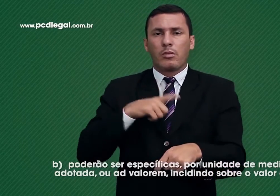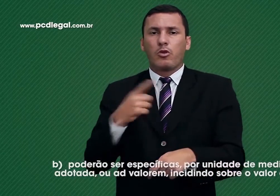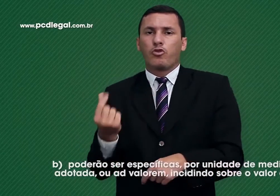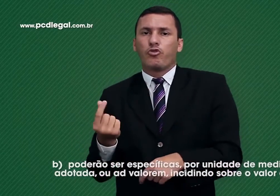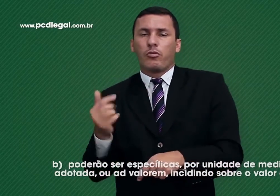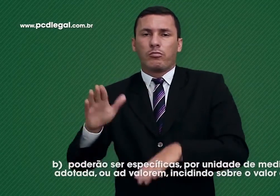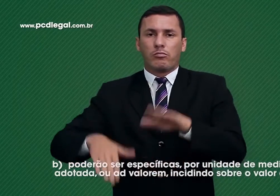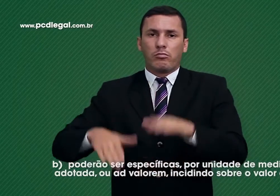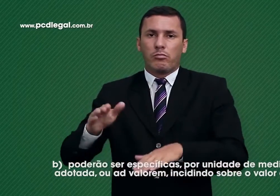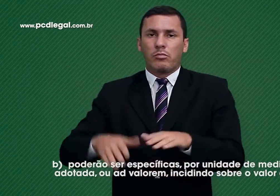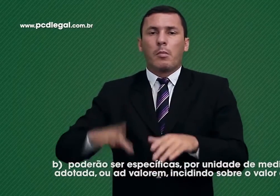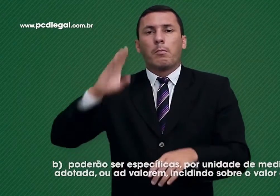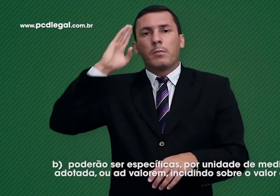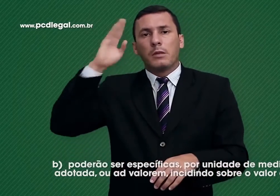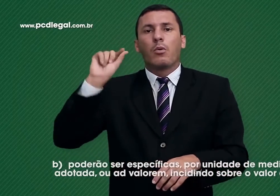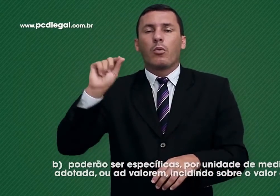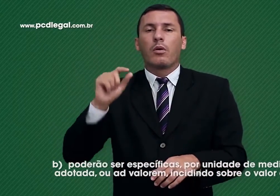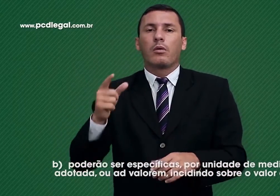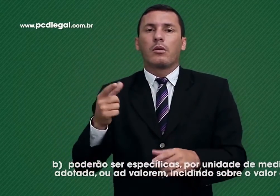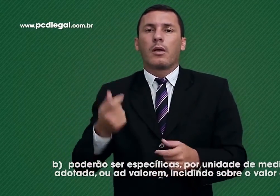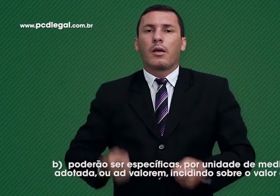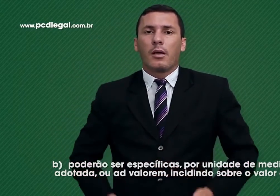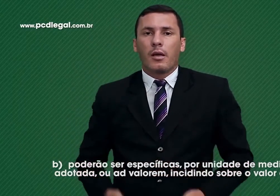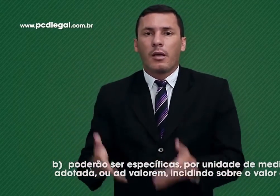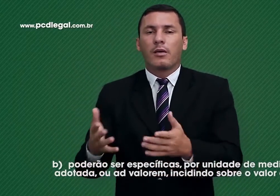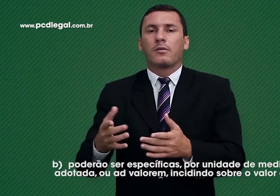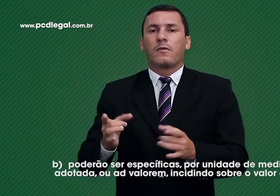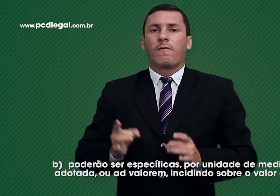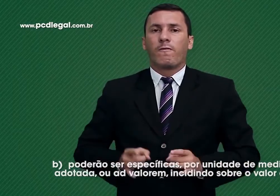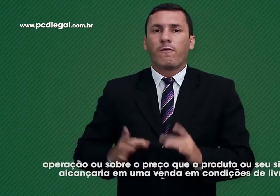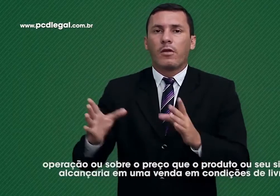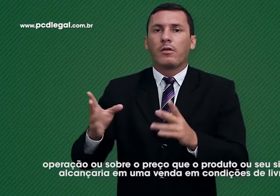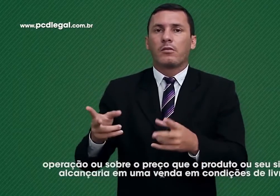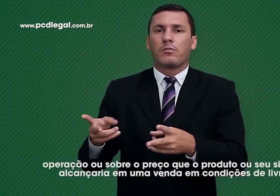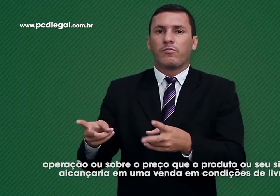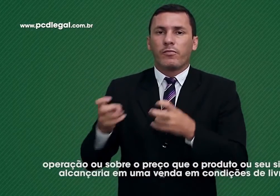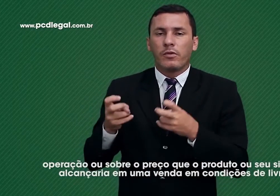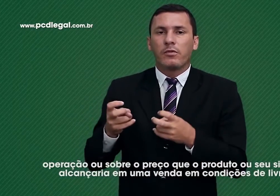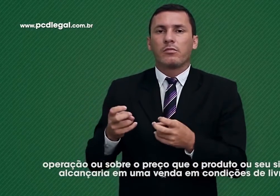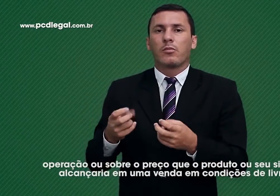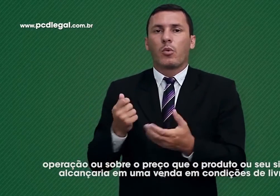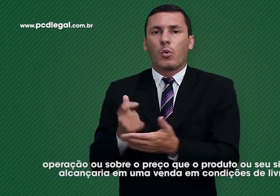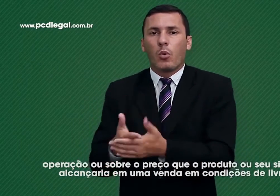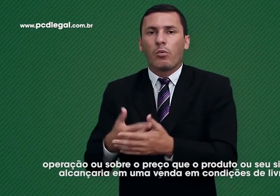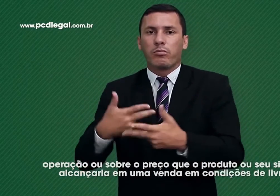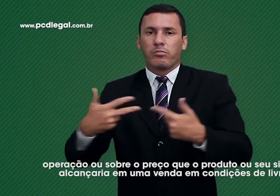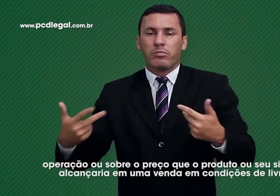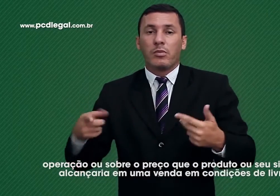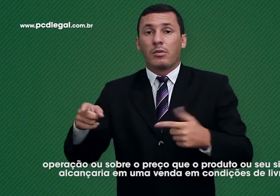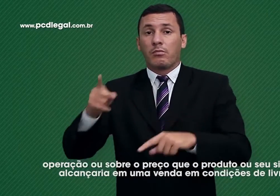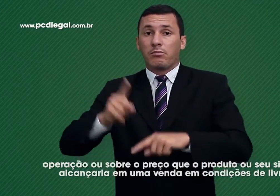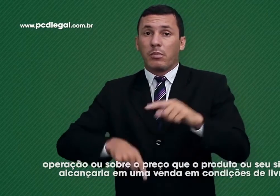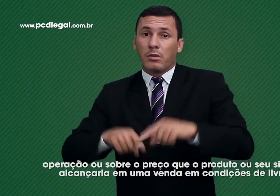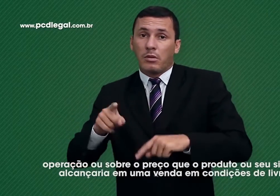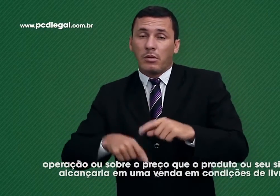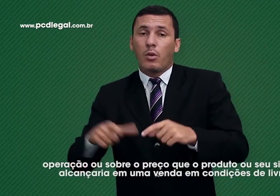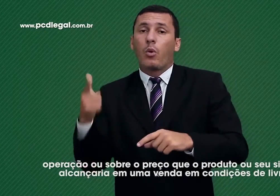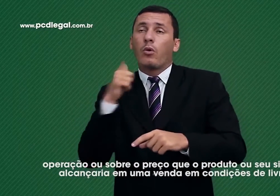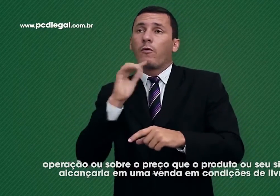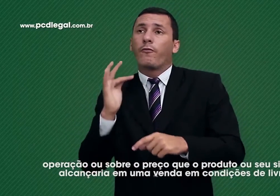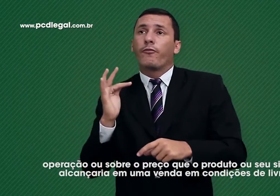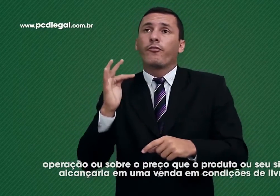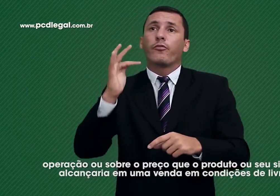medida adotada ou ad valorem, incidindo sobre o valor da operação ou sobre o preço que o produto ou